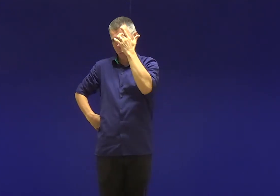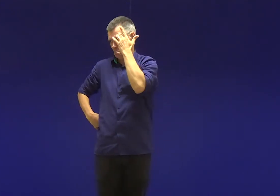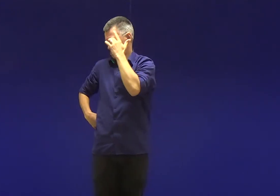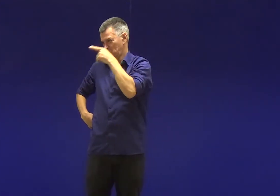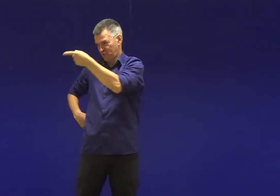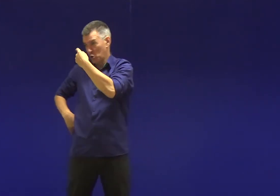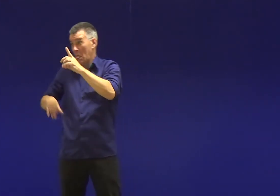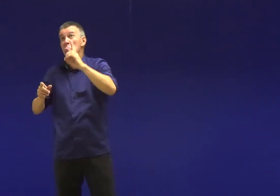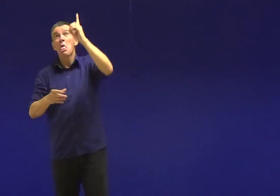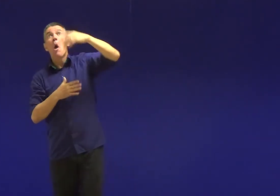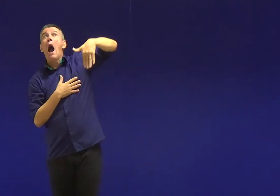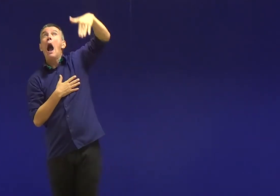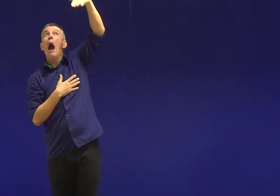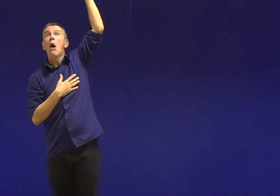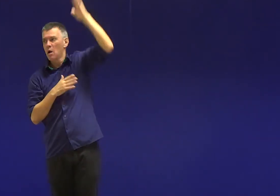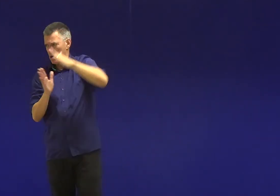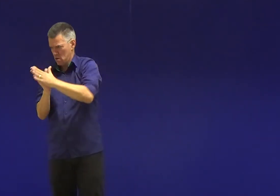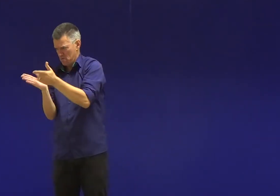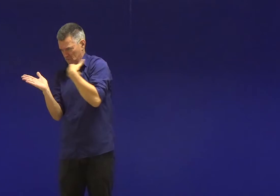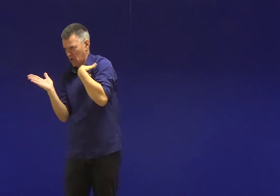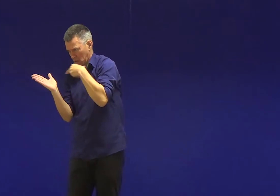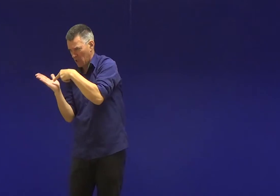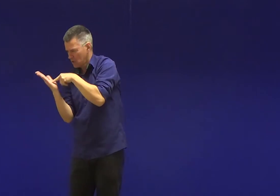Não sei. Não sei.